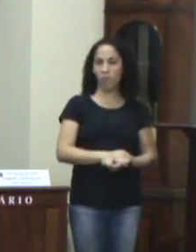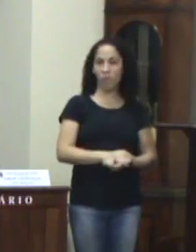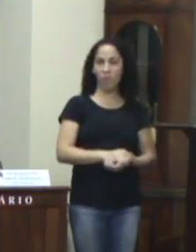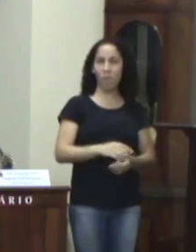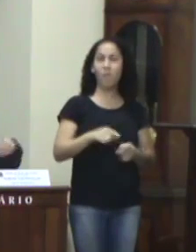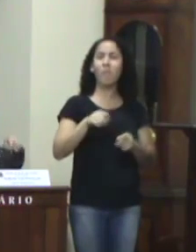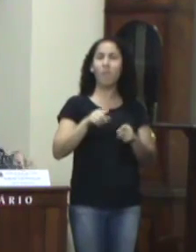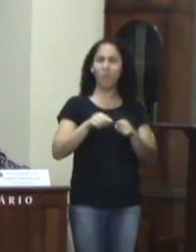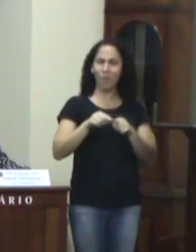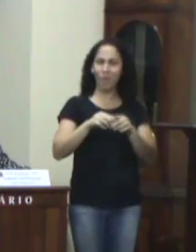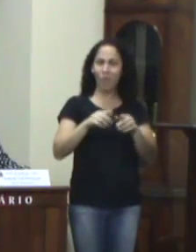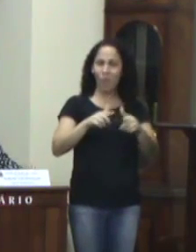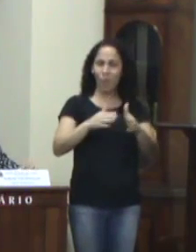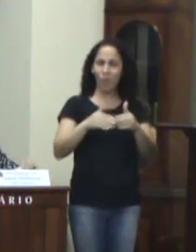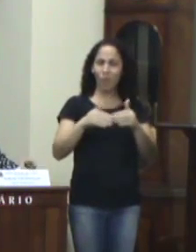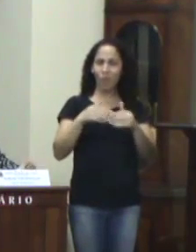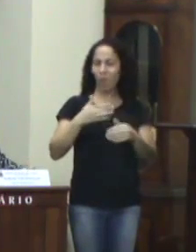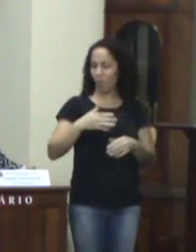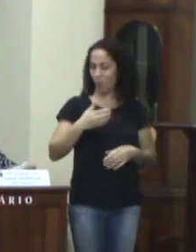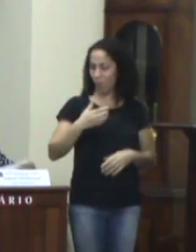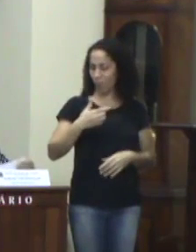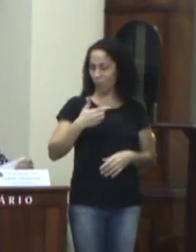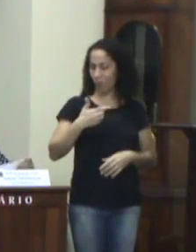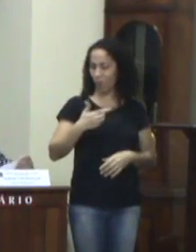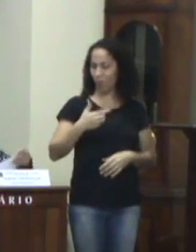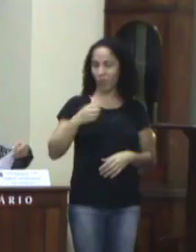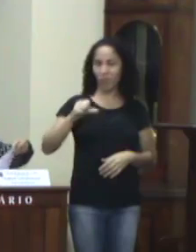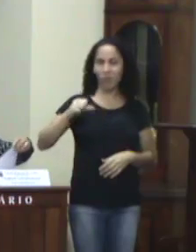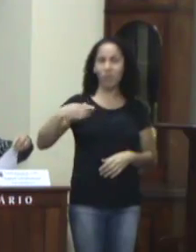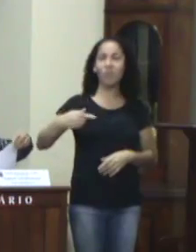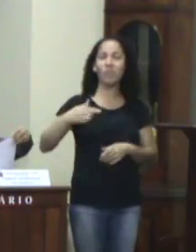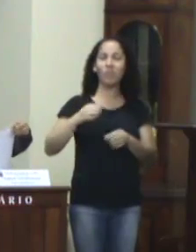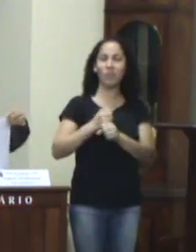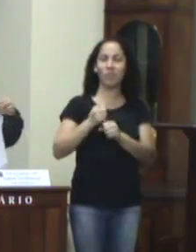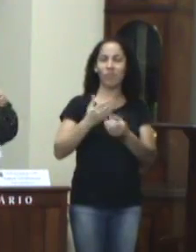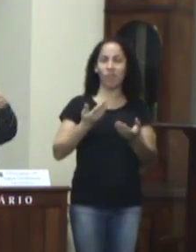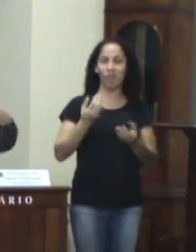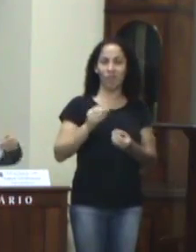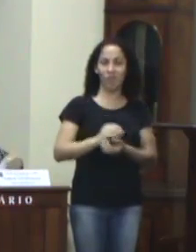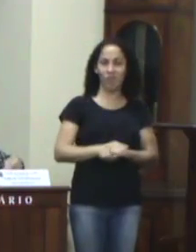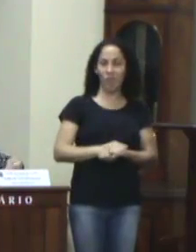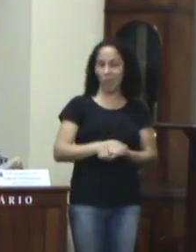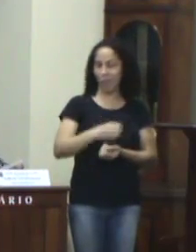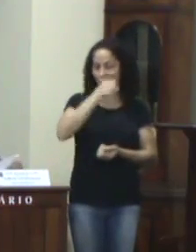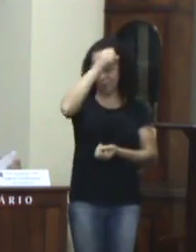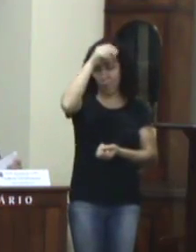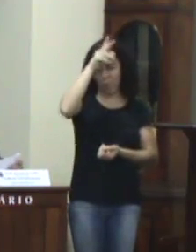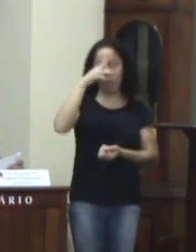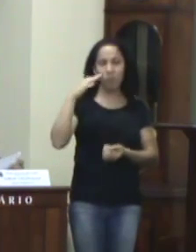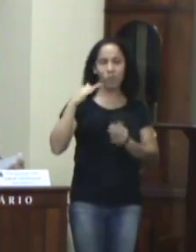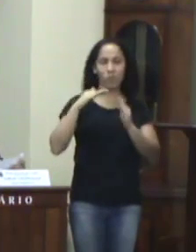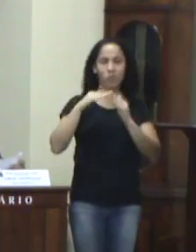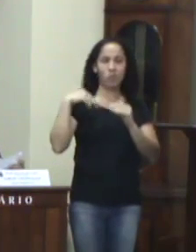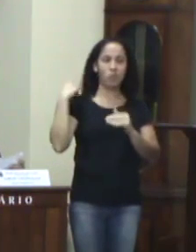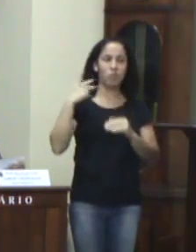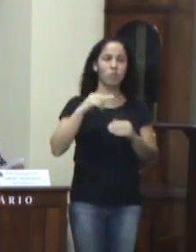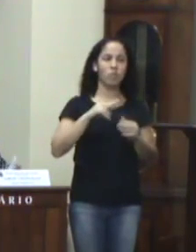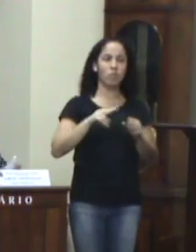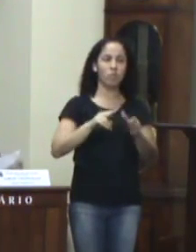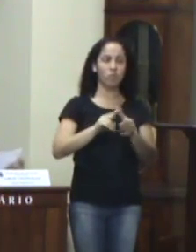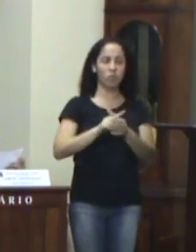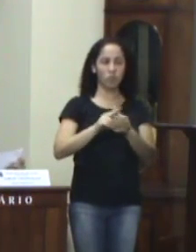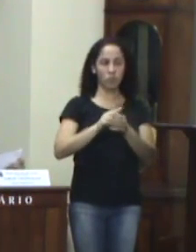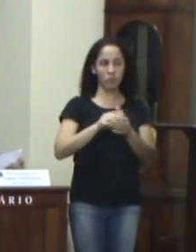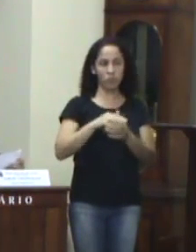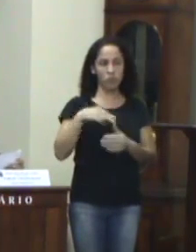Requerimento número 287 de 2018. Excelentíssimo senhor presidente da Câmara Municipal de Valença, vereador Saulo Corrêa. A